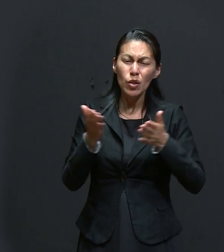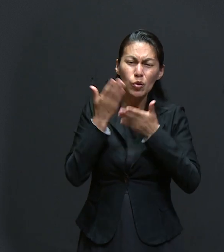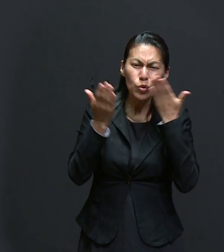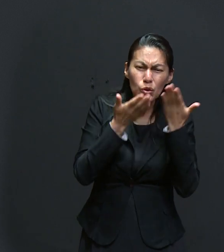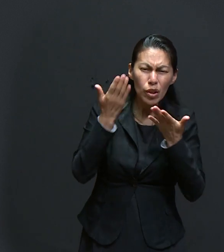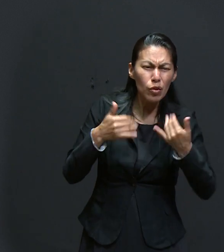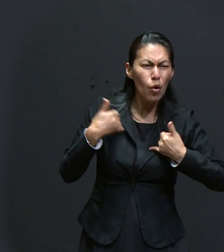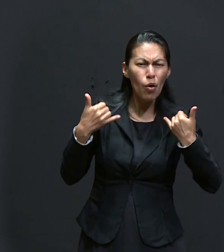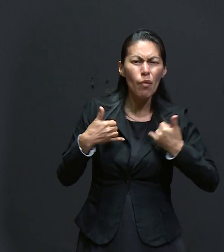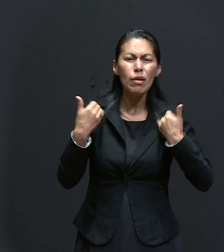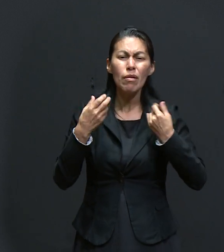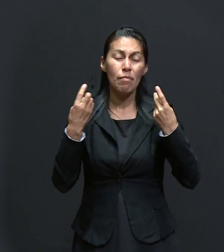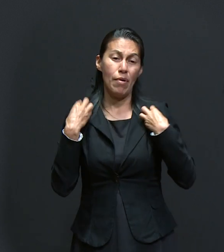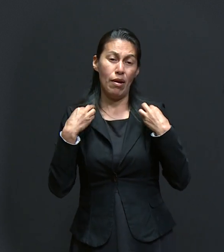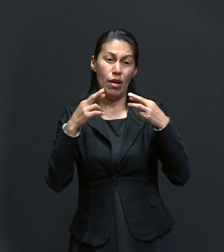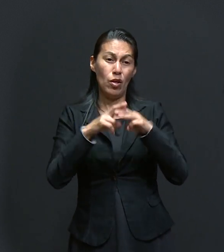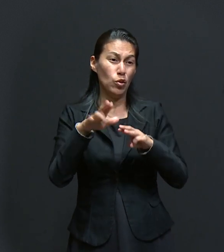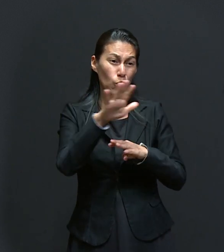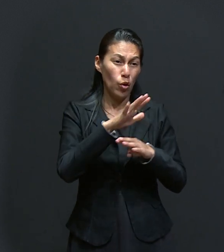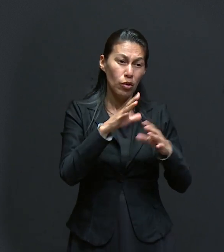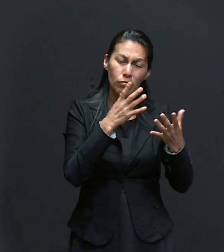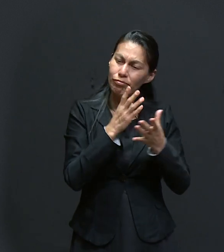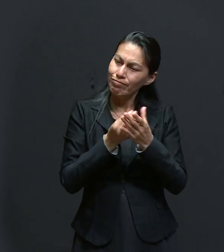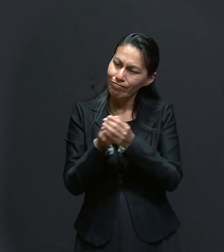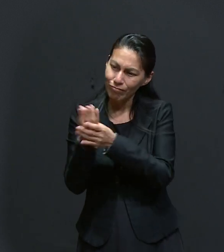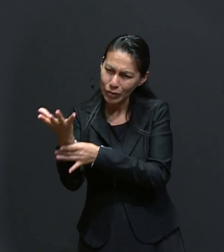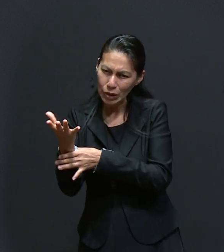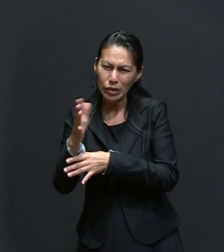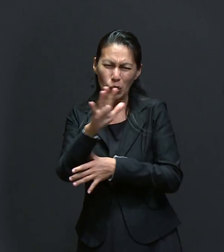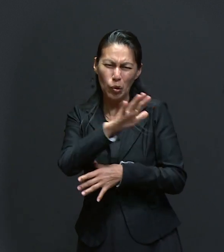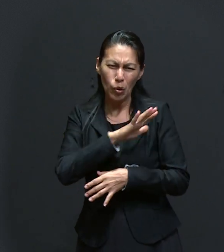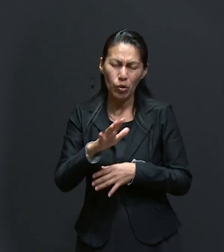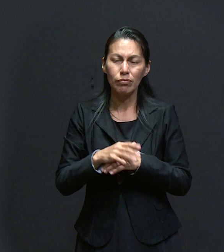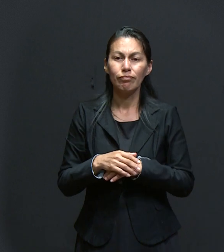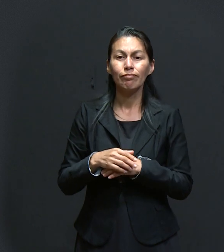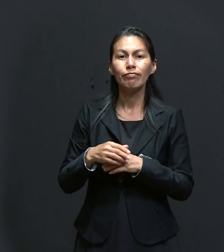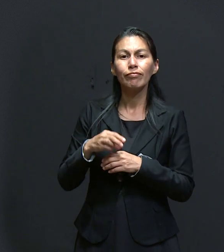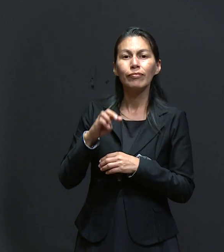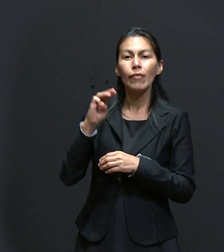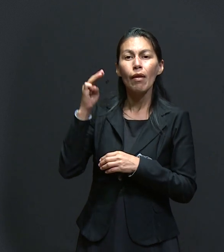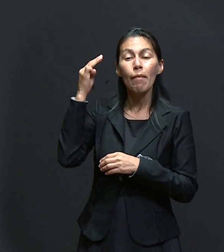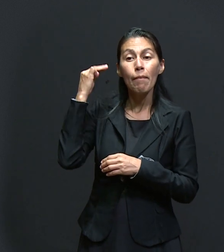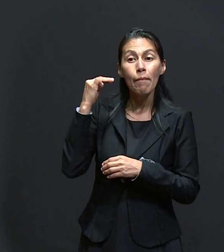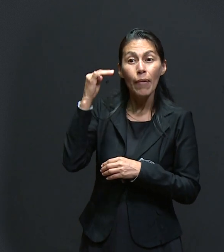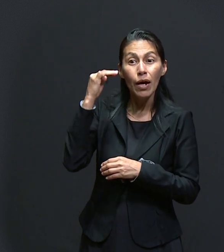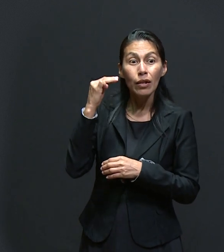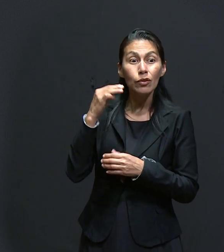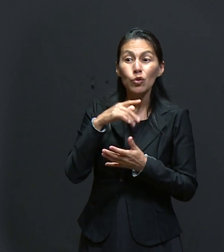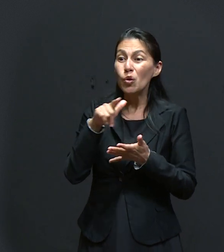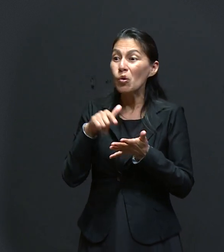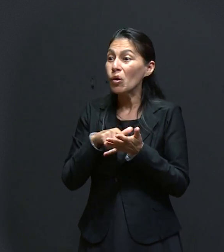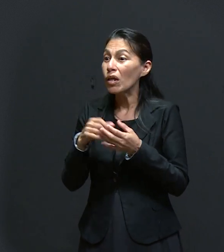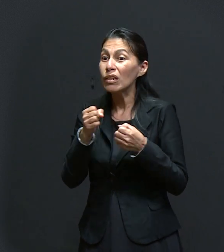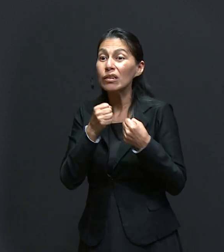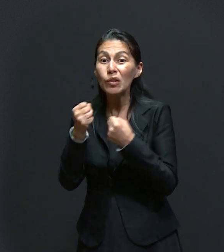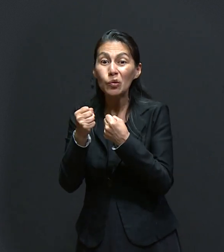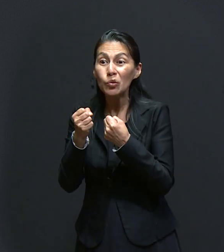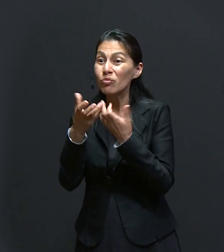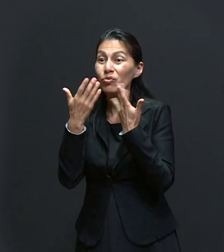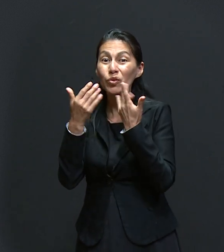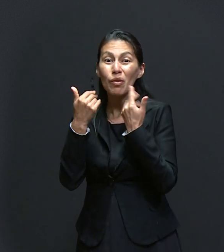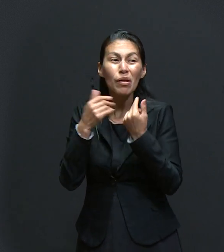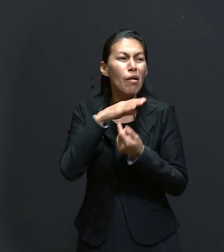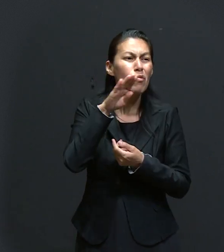estudiantes maestros y residentes del plantel durante el mes de marzo seguíamos buscando lugares seguros para ubicar a